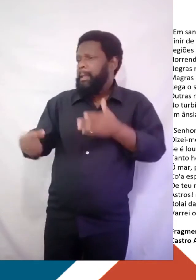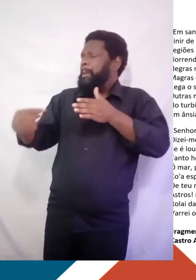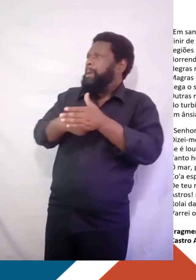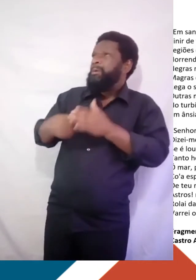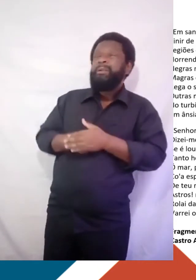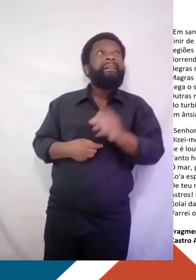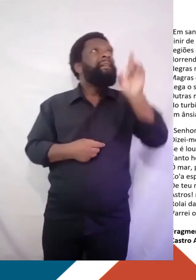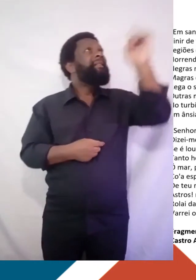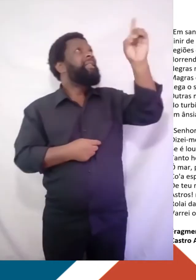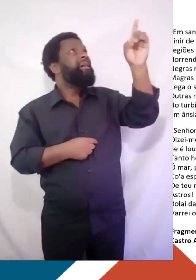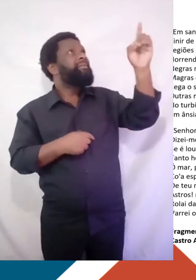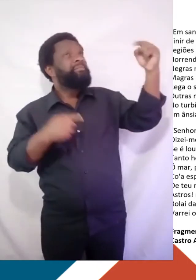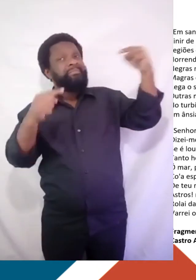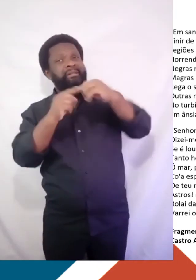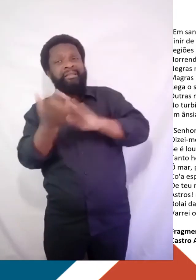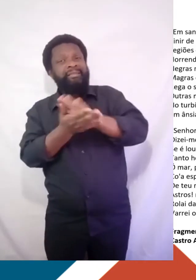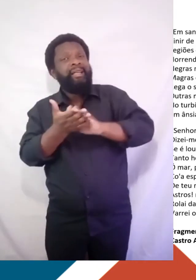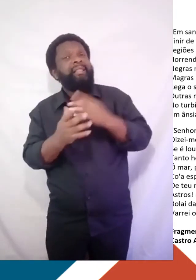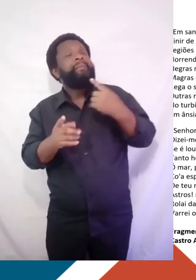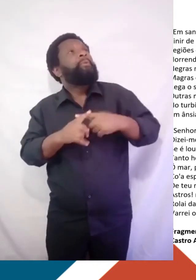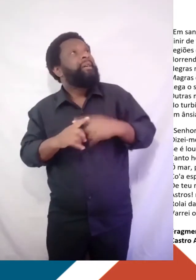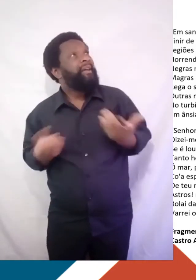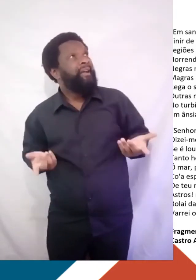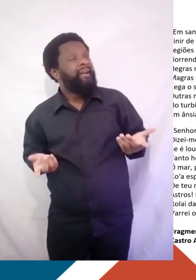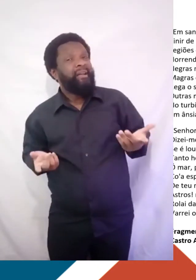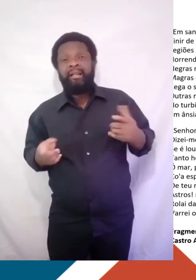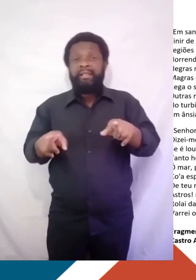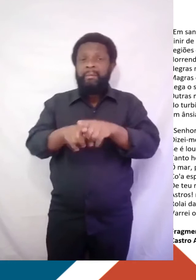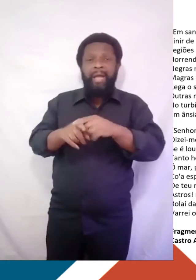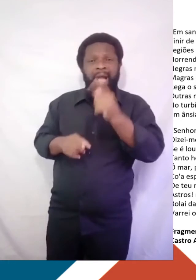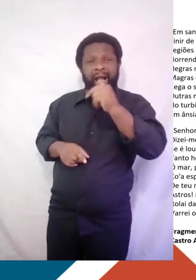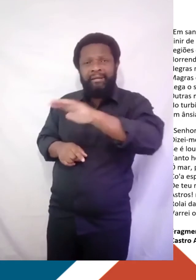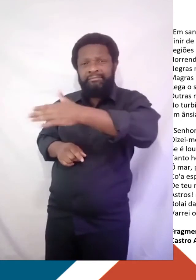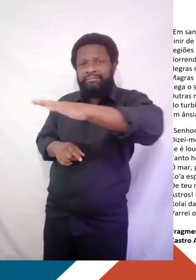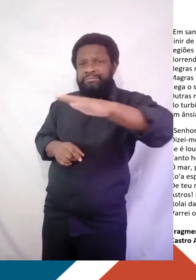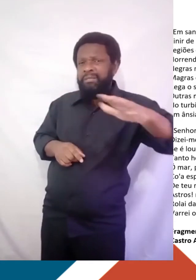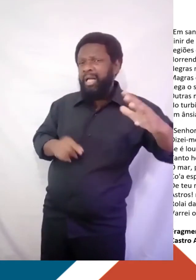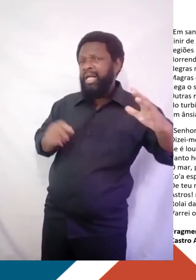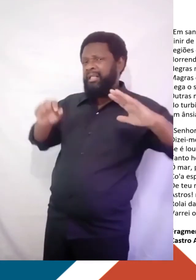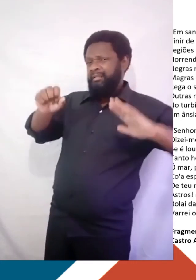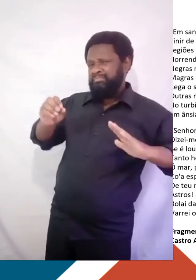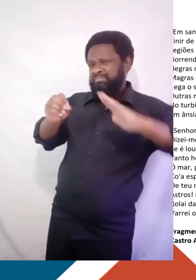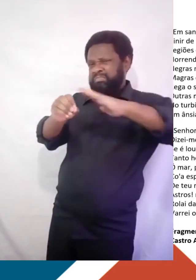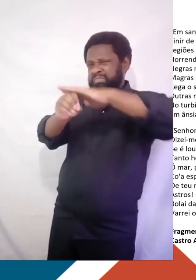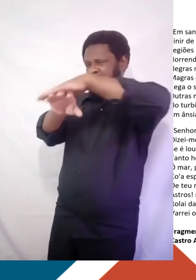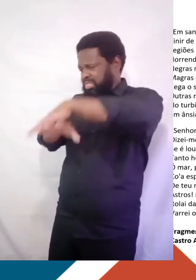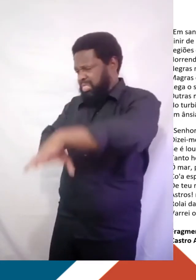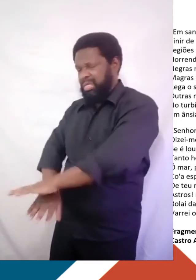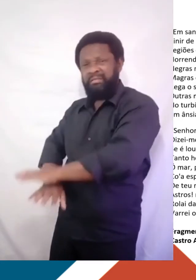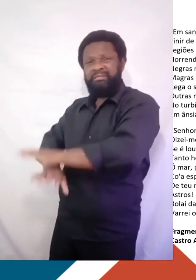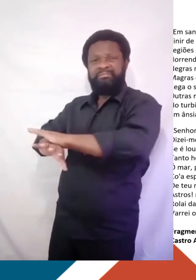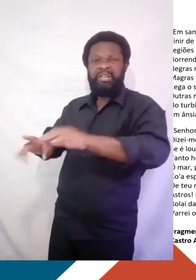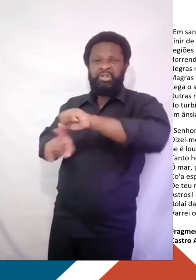questiona por que Deus não interfere, porque os astros e o mar, o imenso mar, não apagam aquelas manchas abomináveis